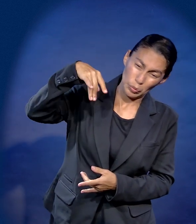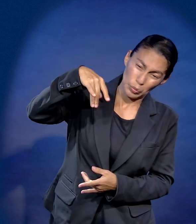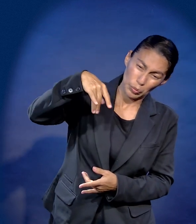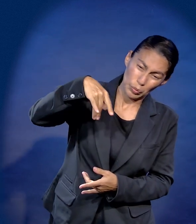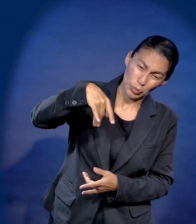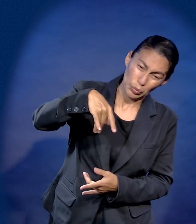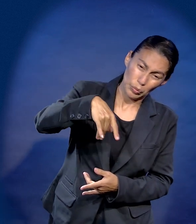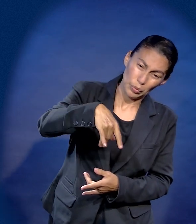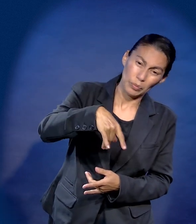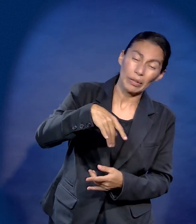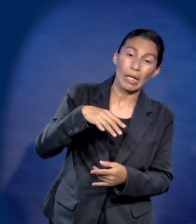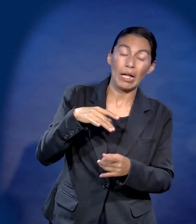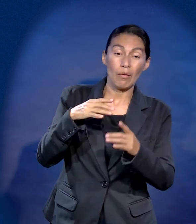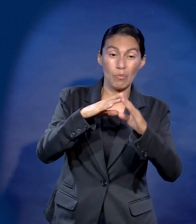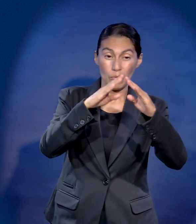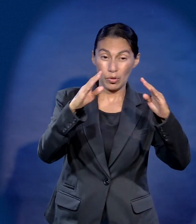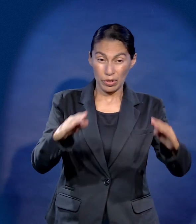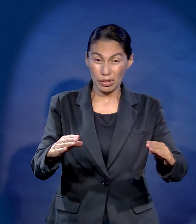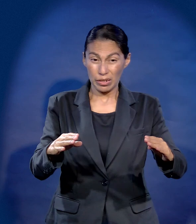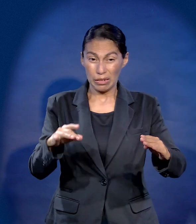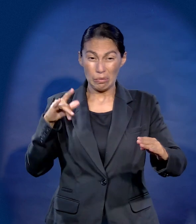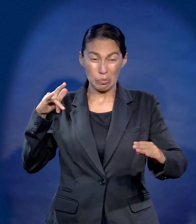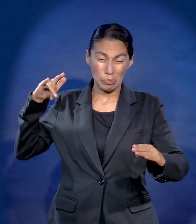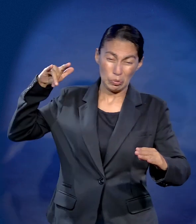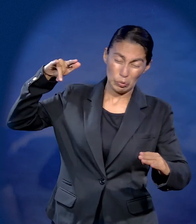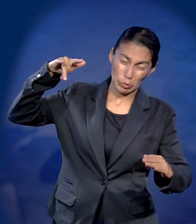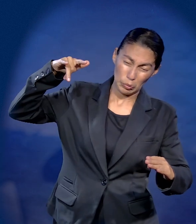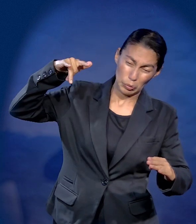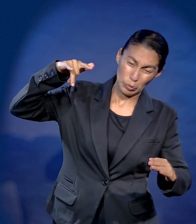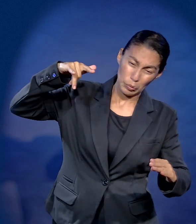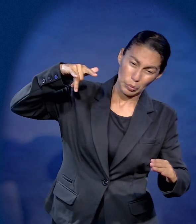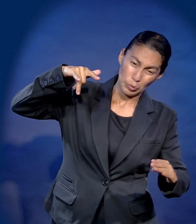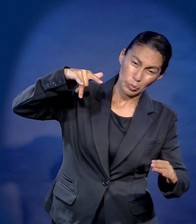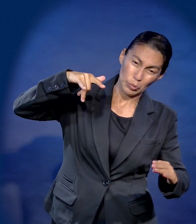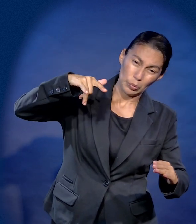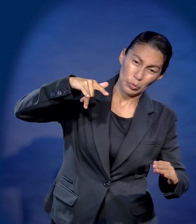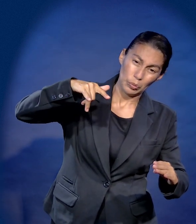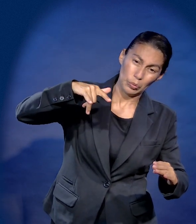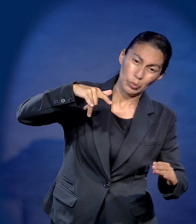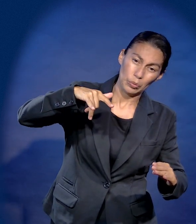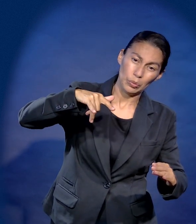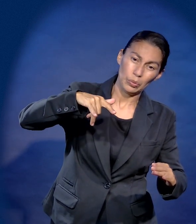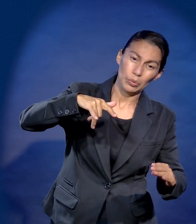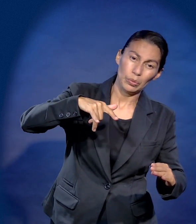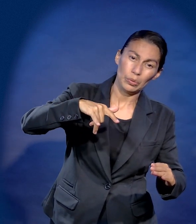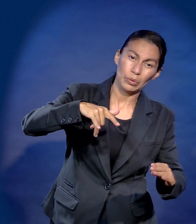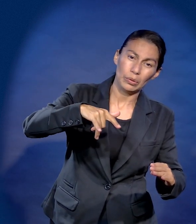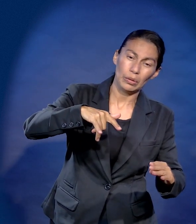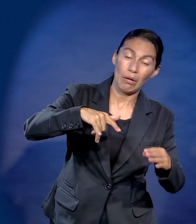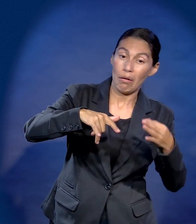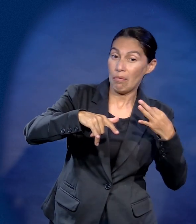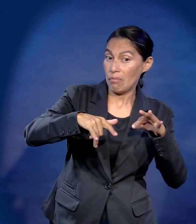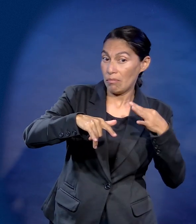a caer así, en picada, directamente hacia las montañas rusas. Durante la